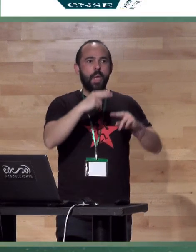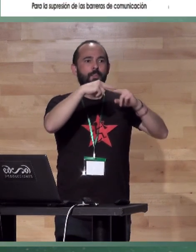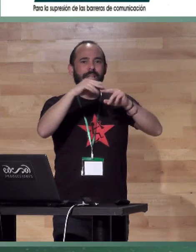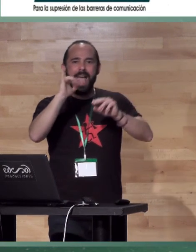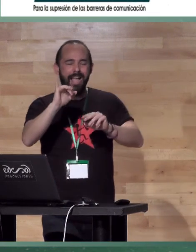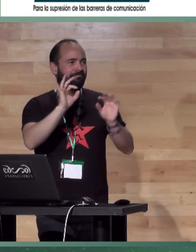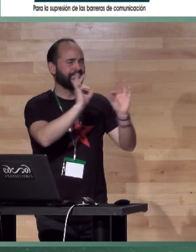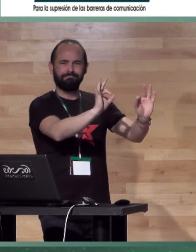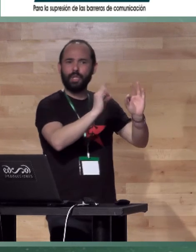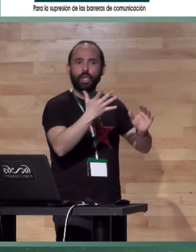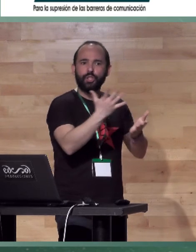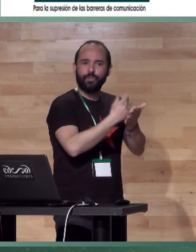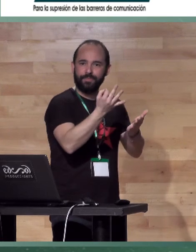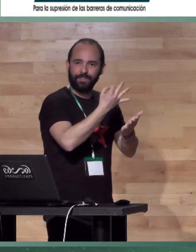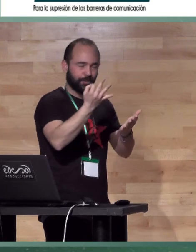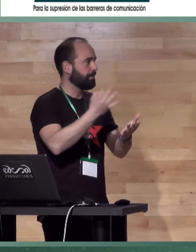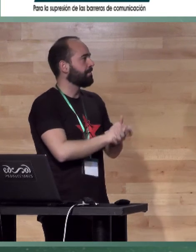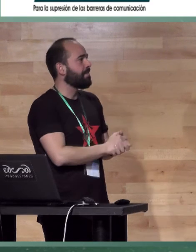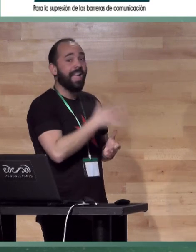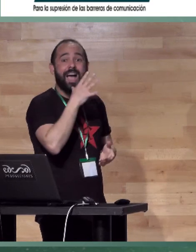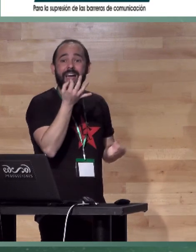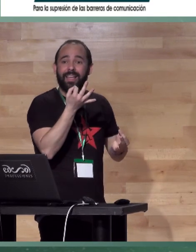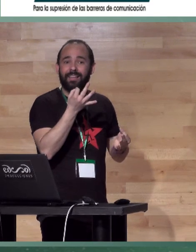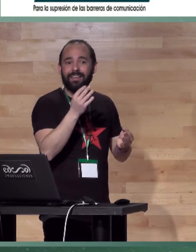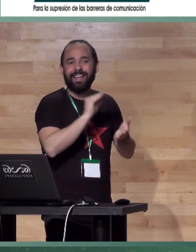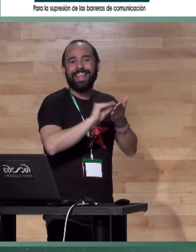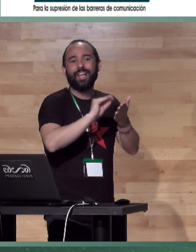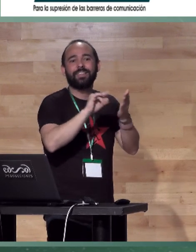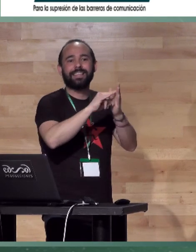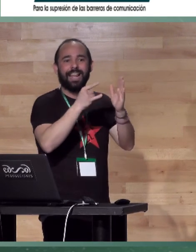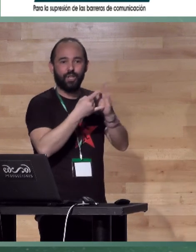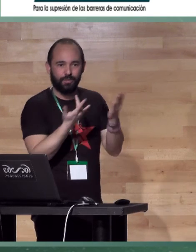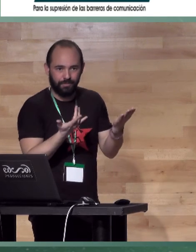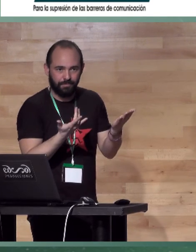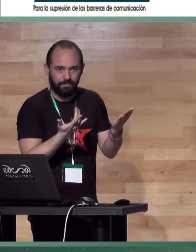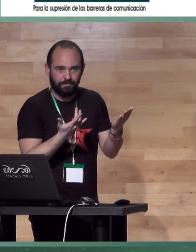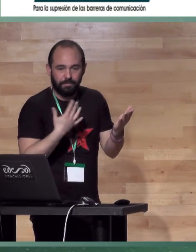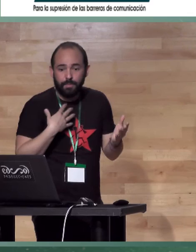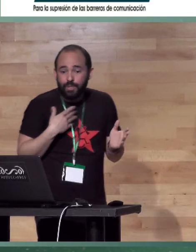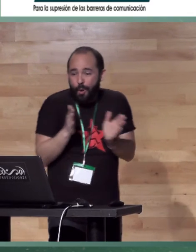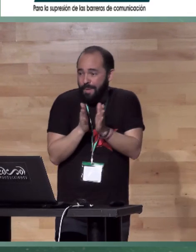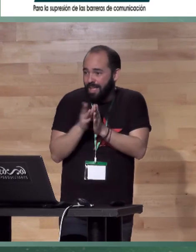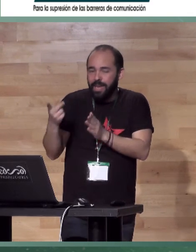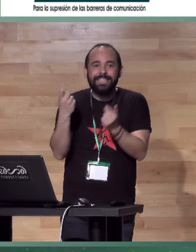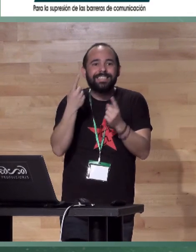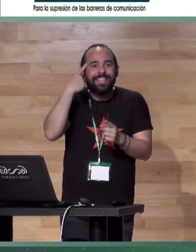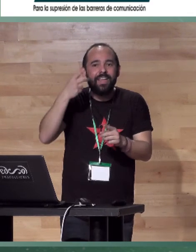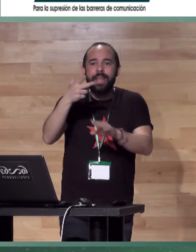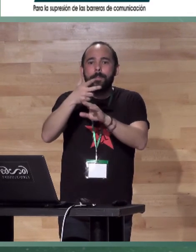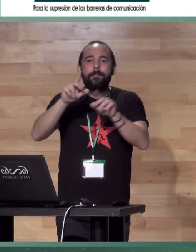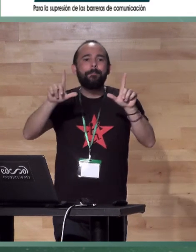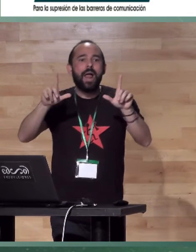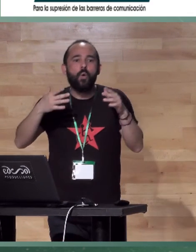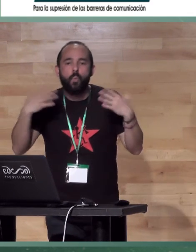Tenemos los dibujos. Está el montaje, está todo perfecto. ¿Ahora qué? Ahora el guión técnico.